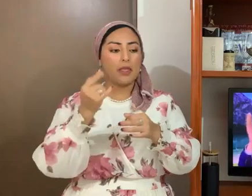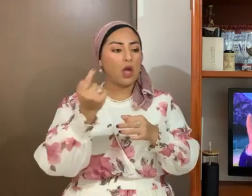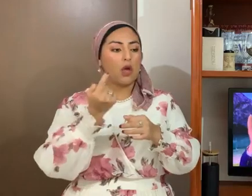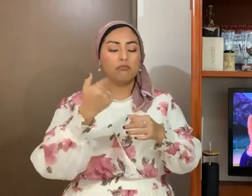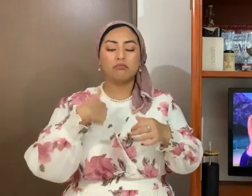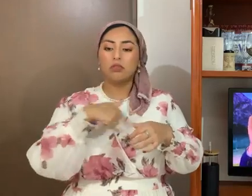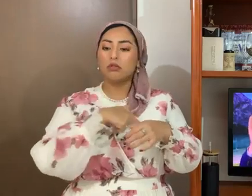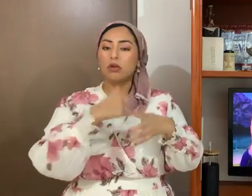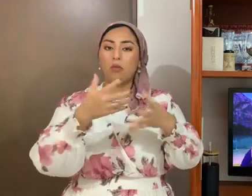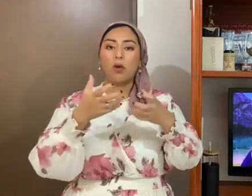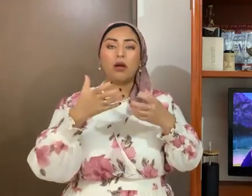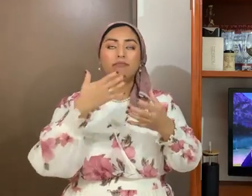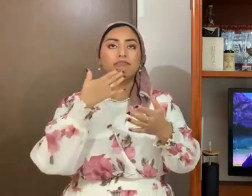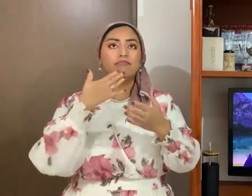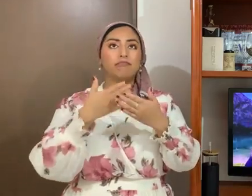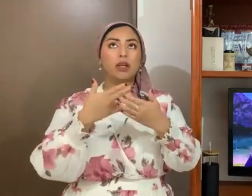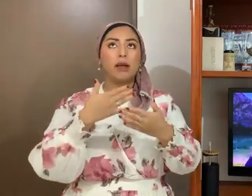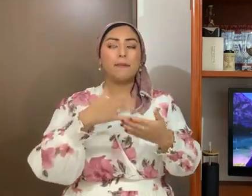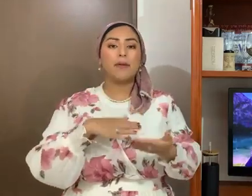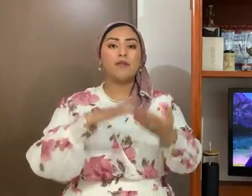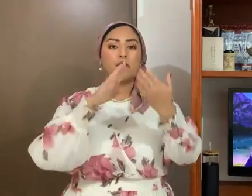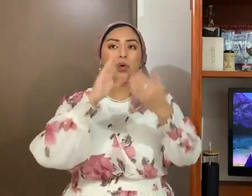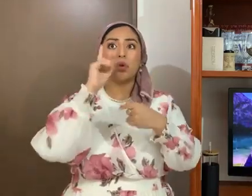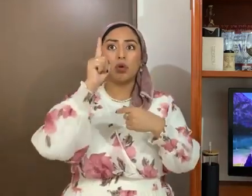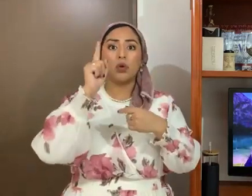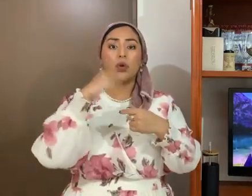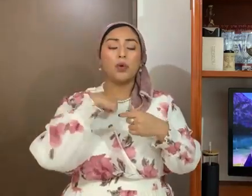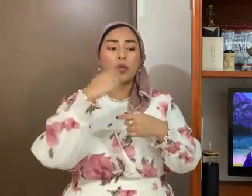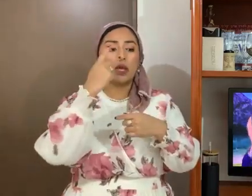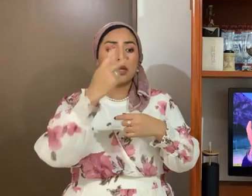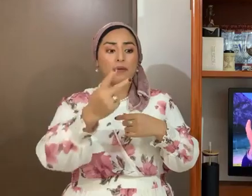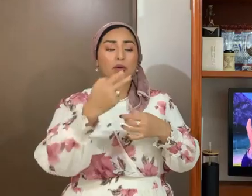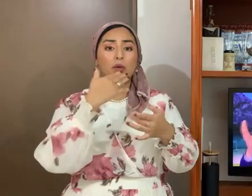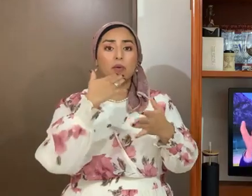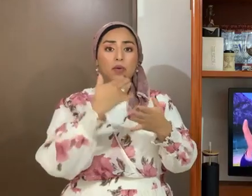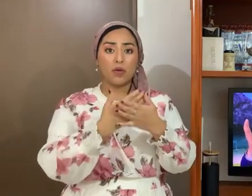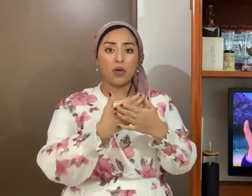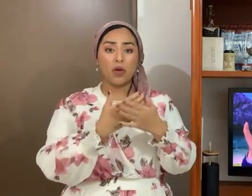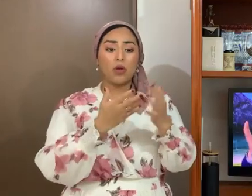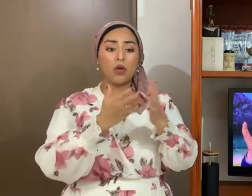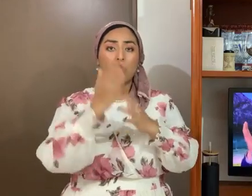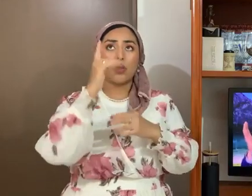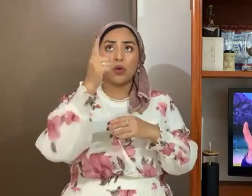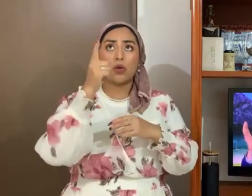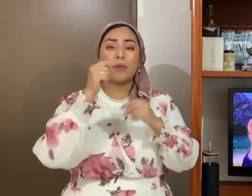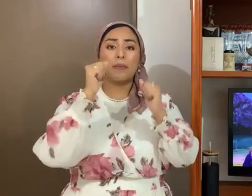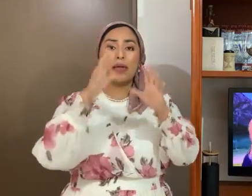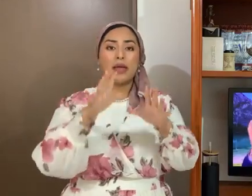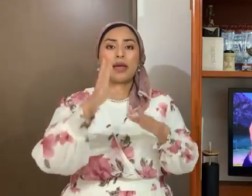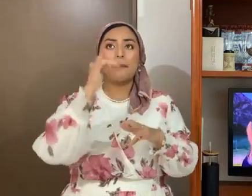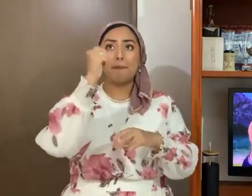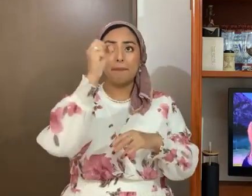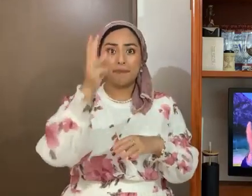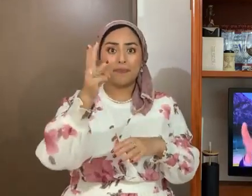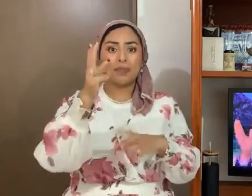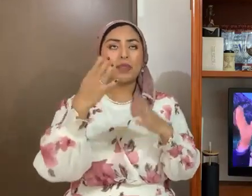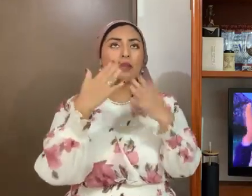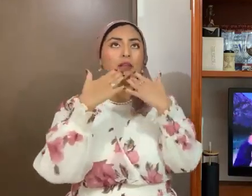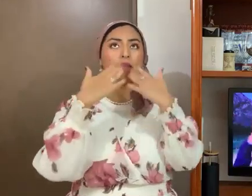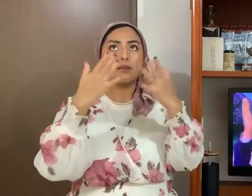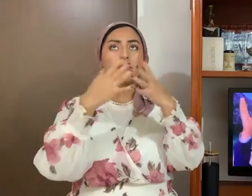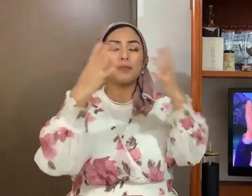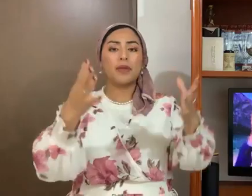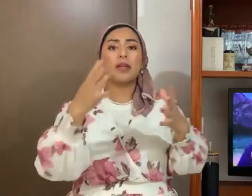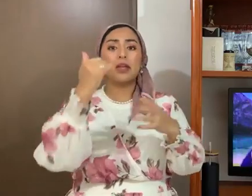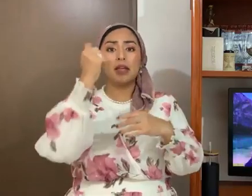único que queremos, agradarte, ser vistos con buenos ojos por parte de ti, bendito Yahshua HaMashiach. Toda Gabá